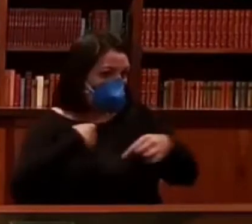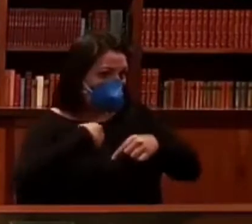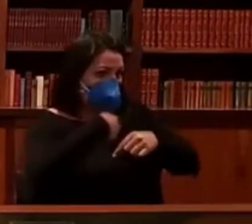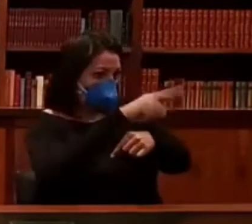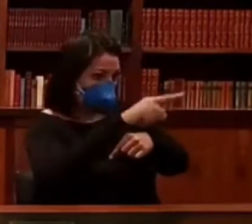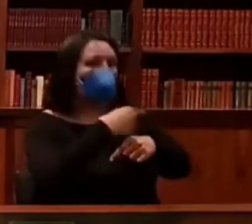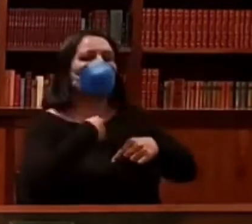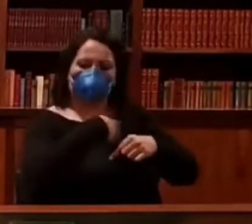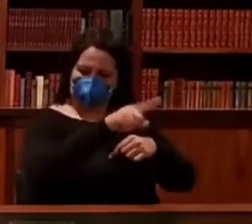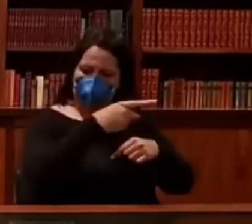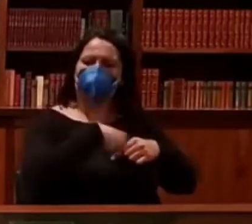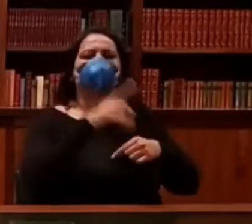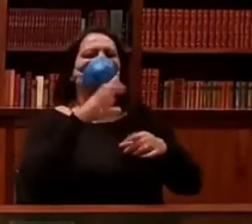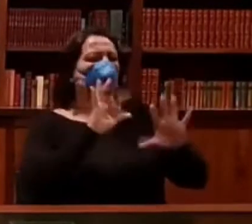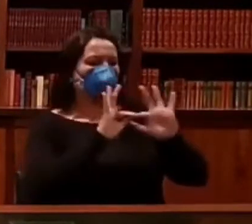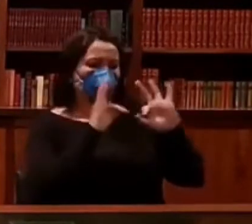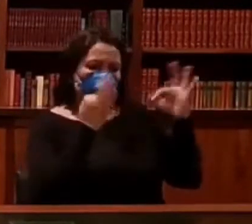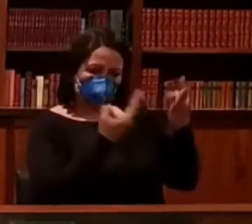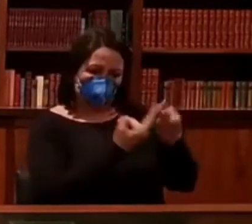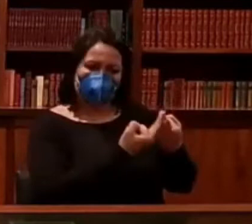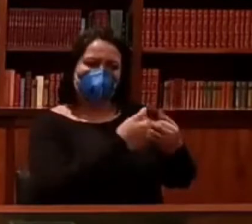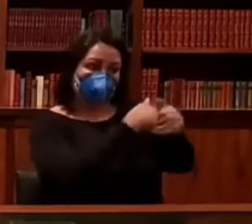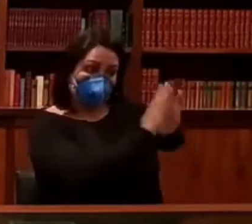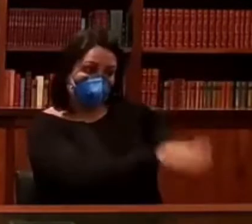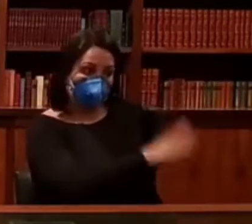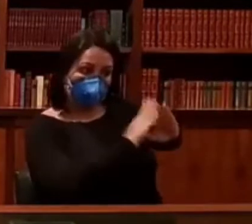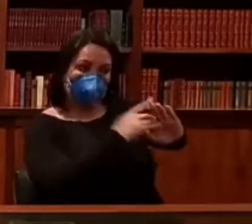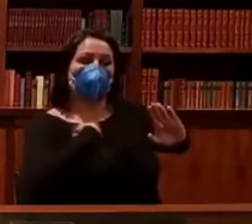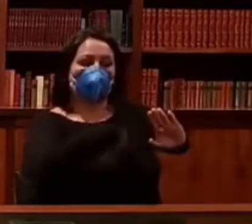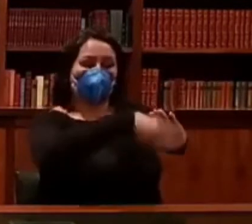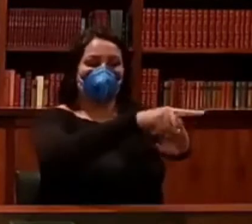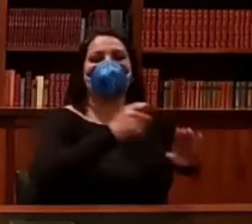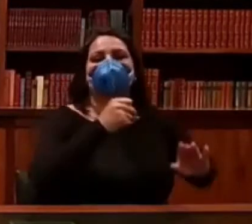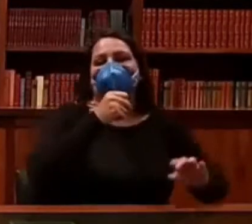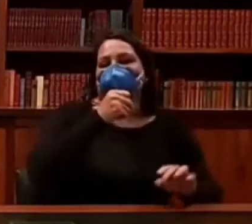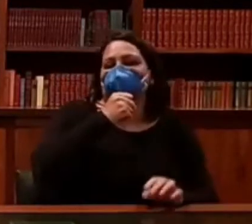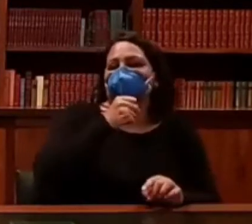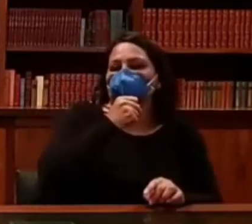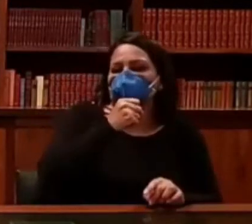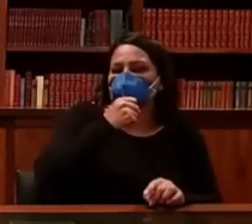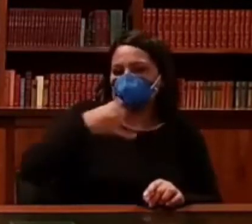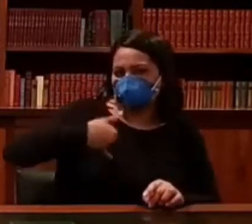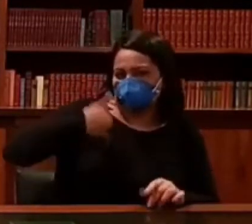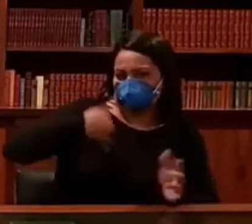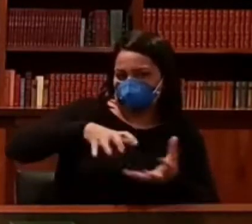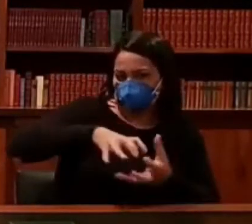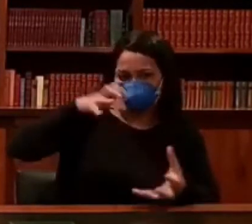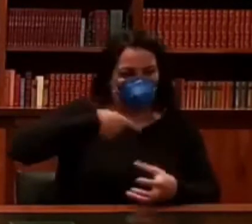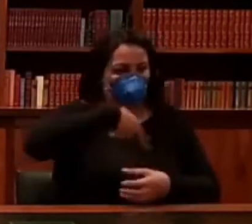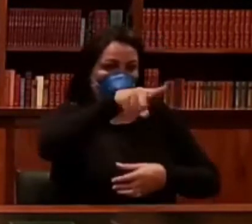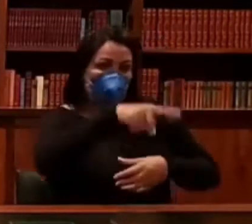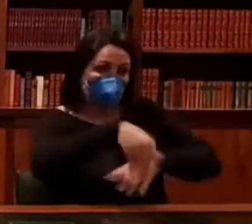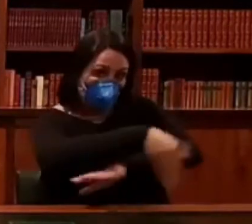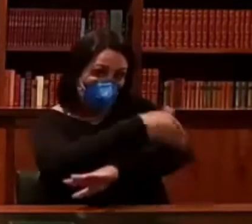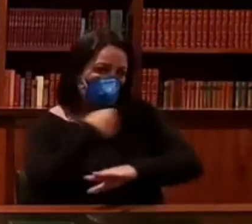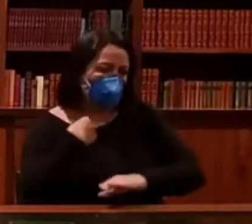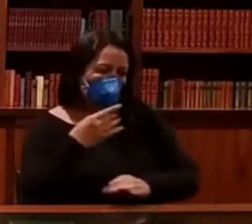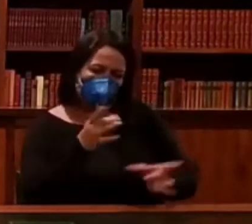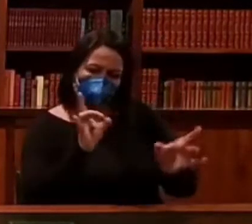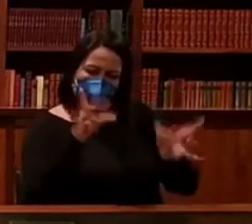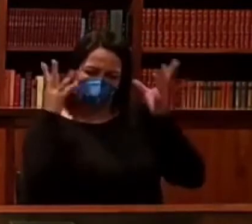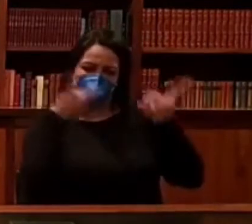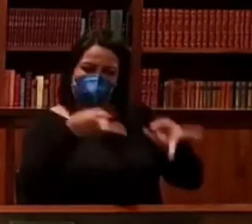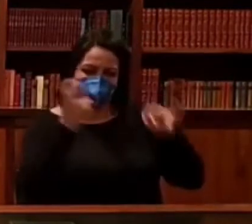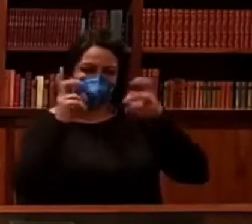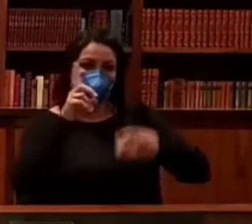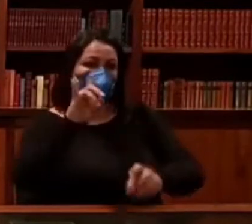dizendo para mim, eu vou, mas minha esposa e meus filhos não irão. O meu pai, o meu avô, que é de certa idade, não irá. Então, o que, que eu vejo nesse movimento